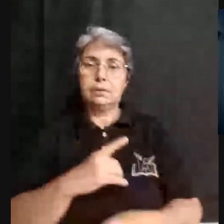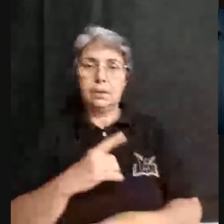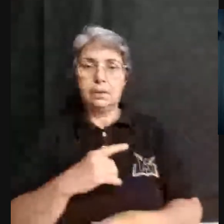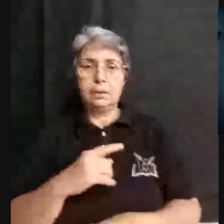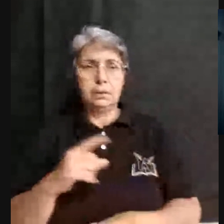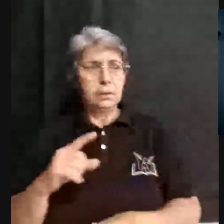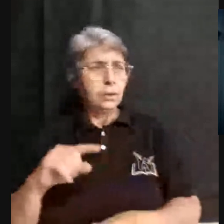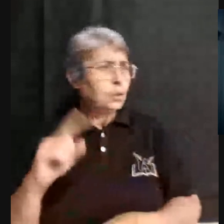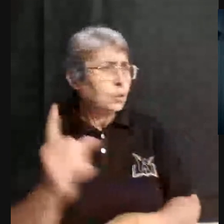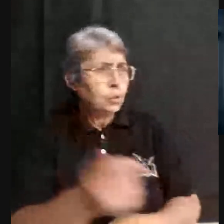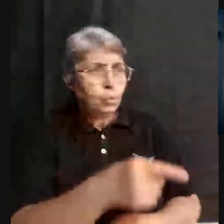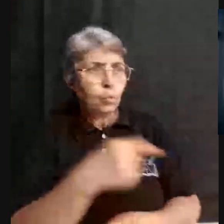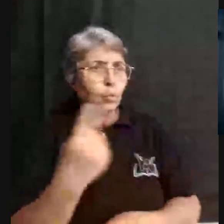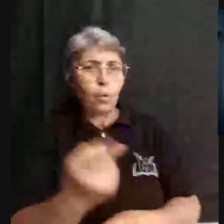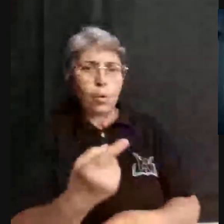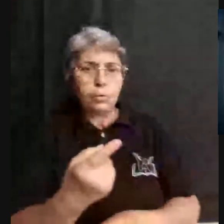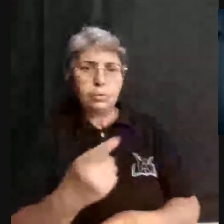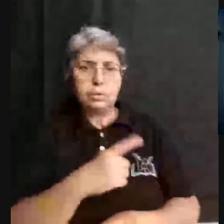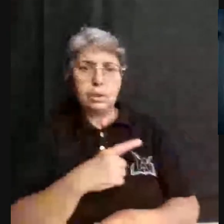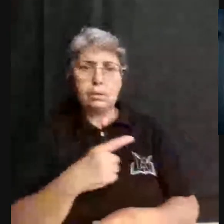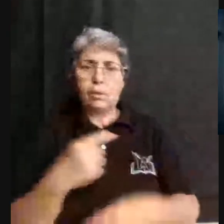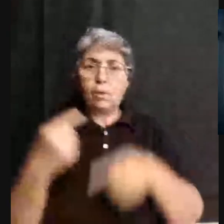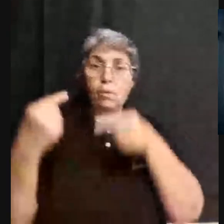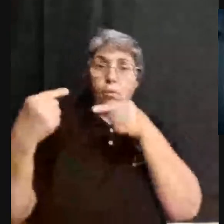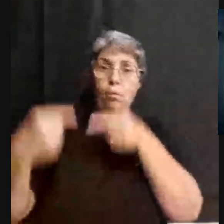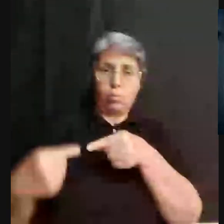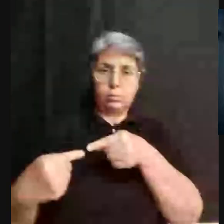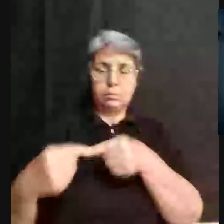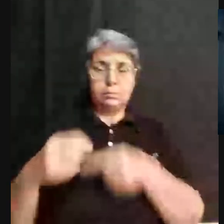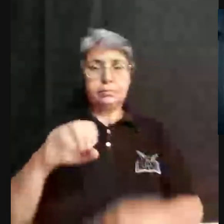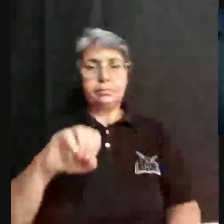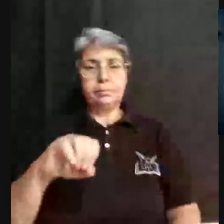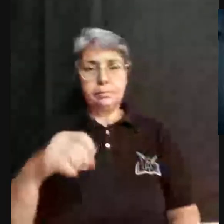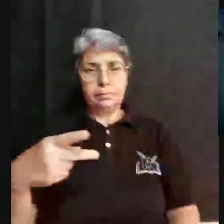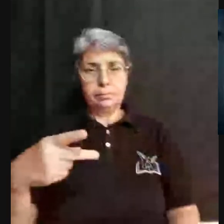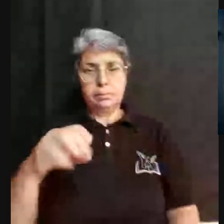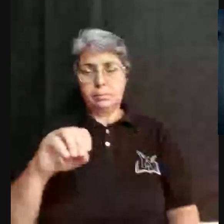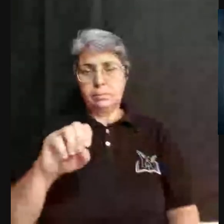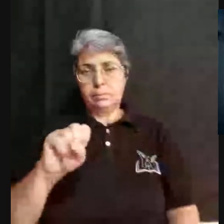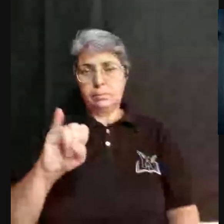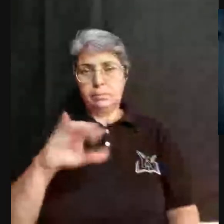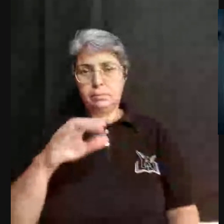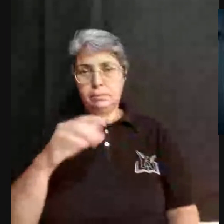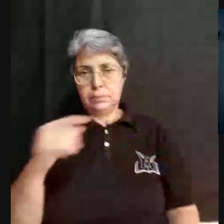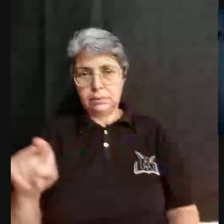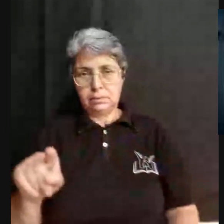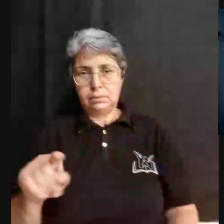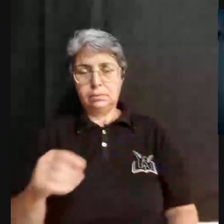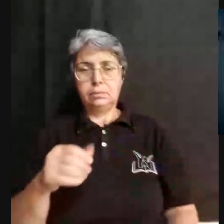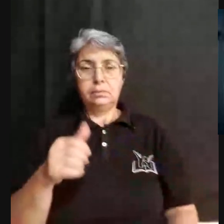oposição que houve na Conferência Geral de 1888